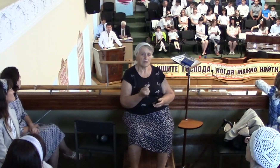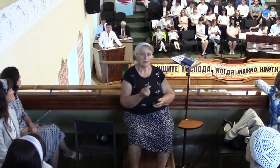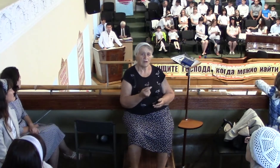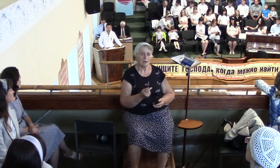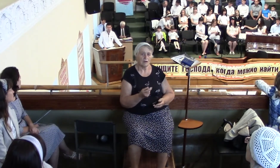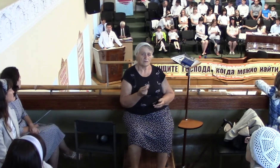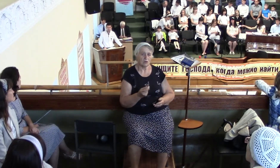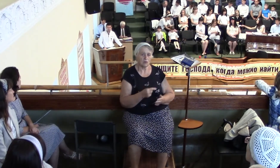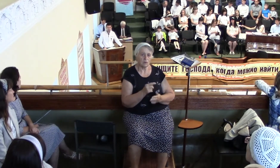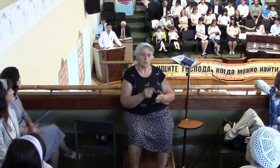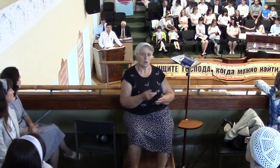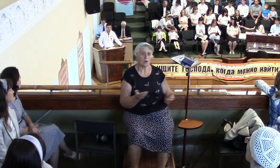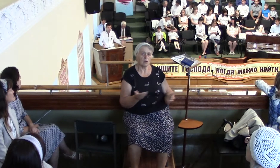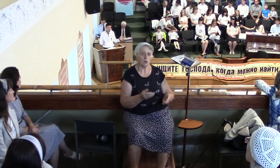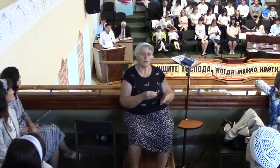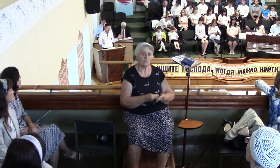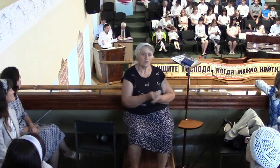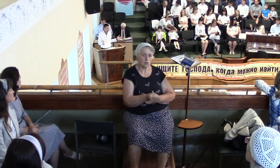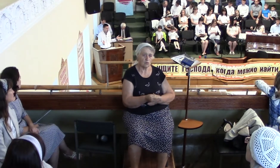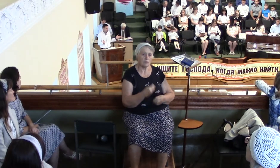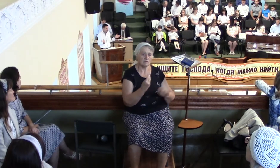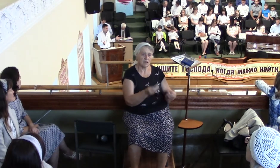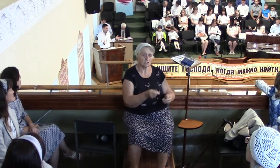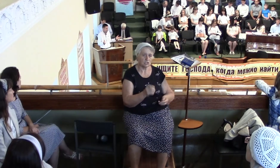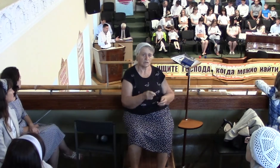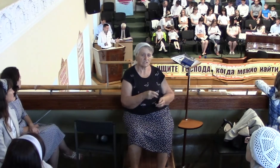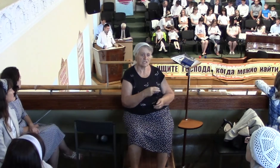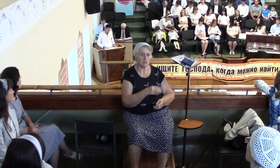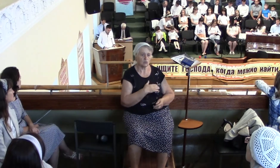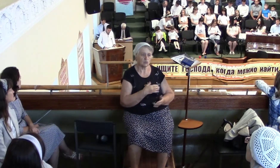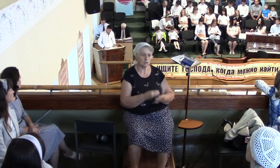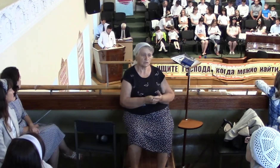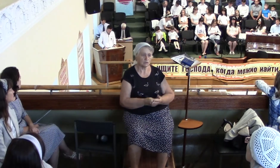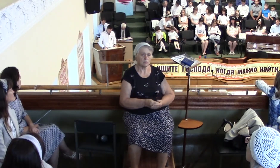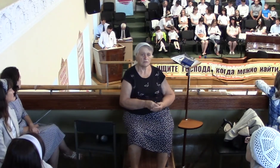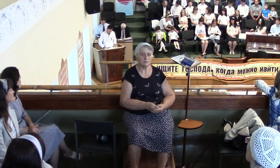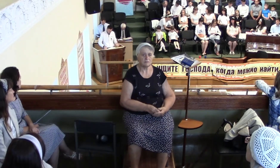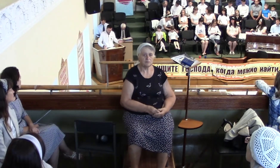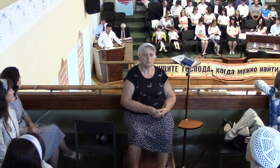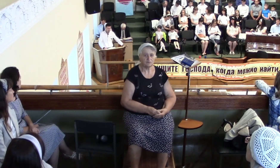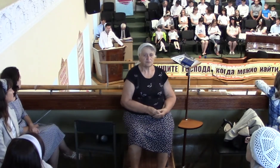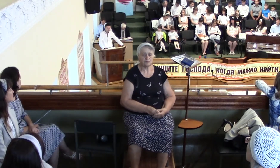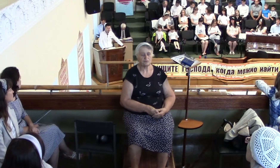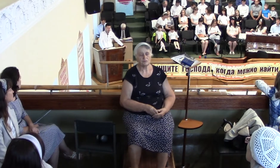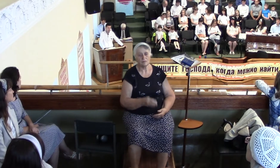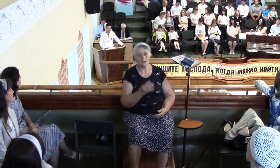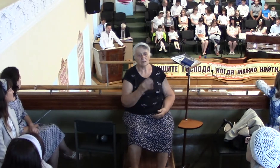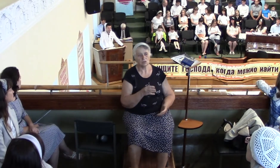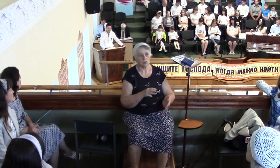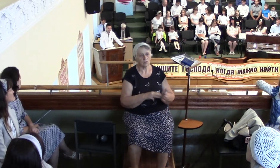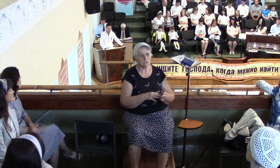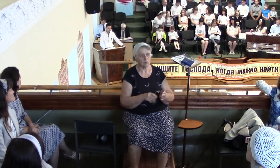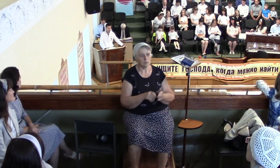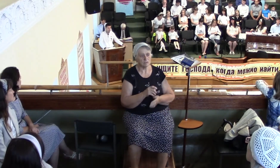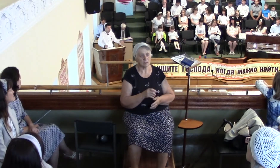за душу свою? Человек не может дать выкупа за душу свою. Псалом 48, там также